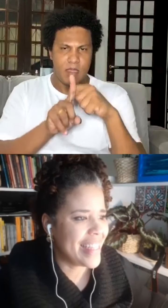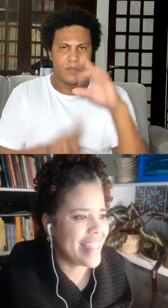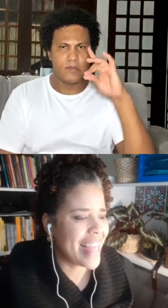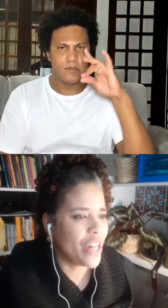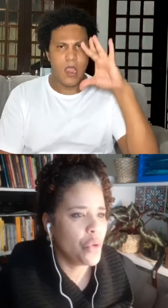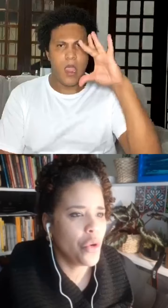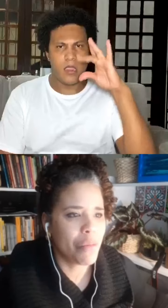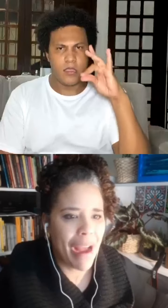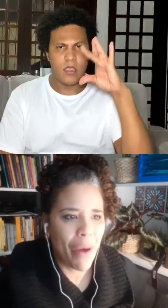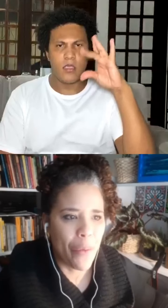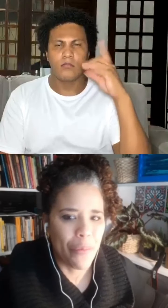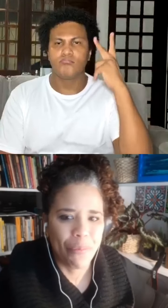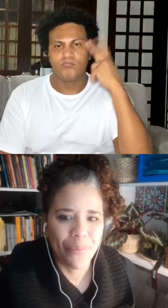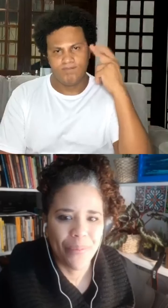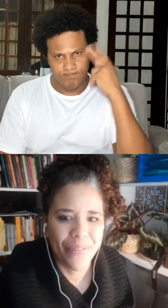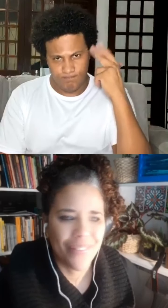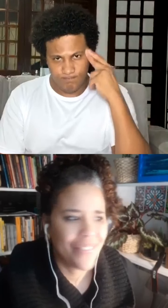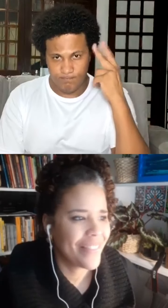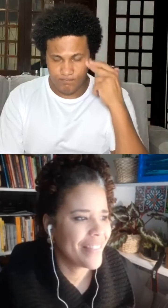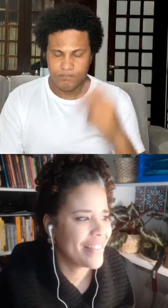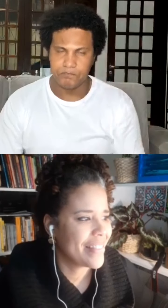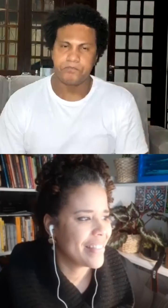Esse é normal.